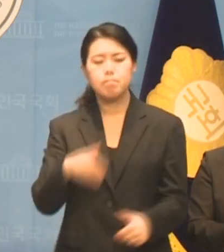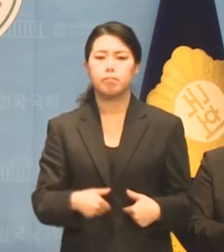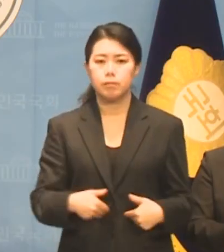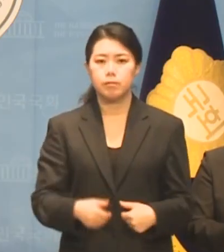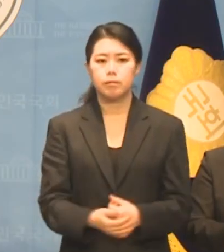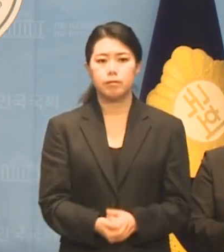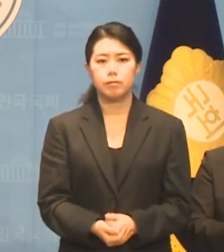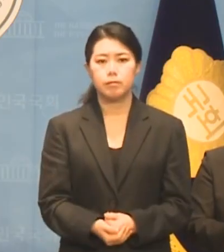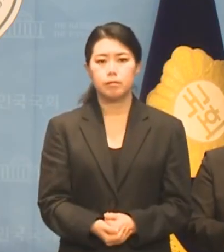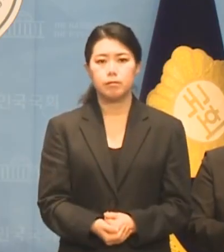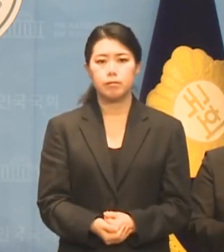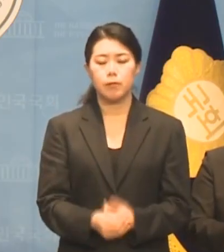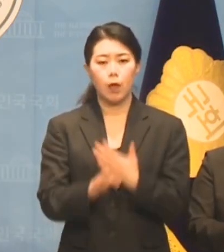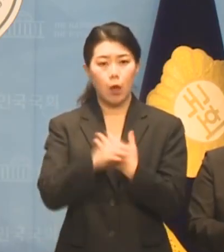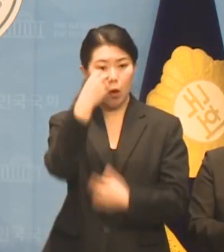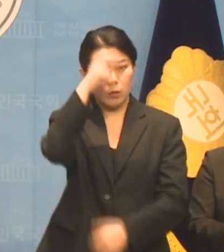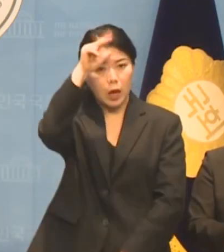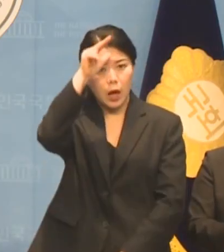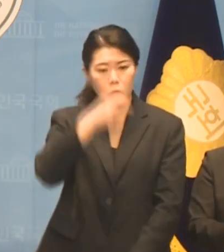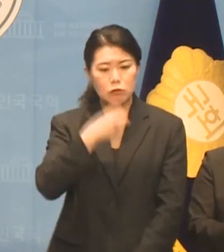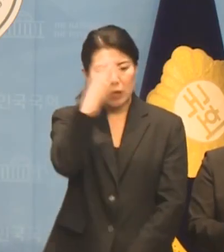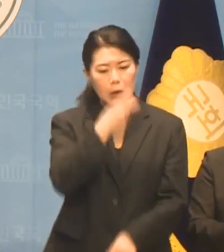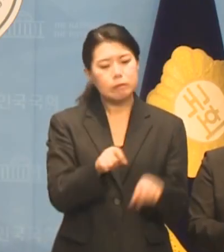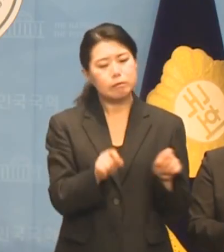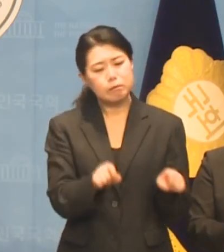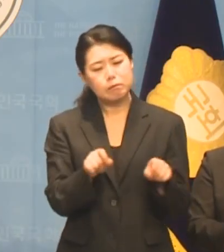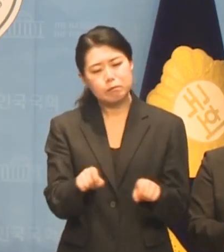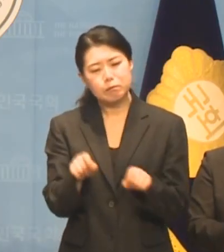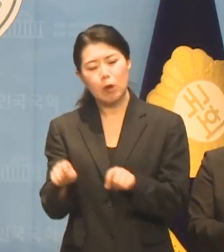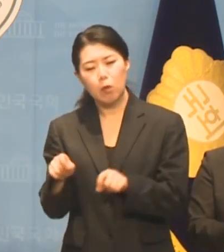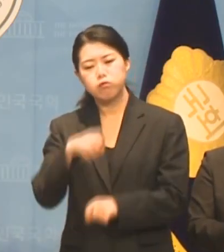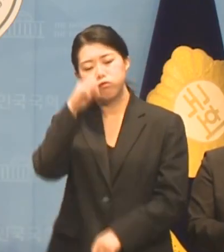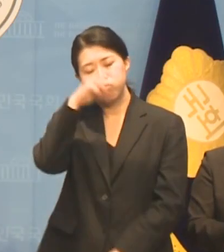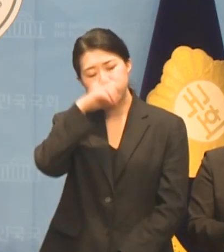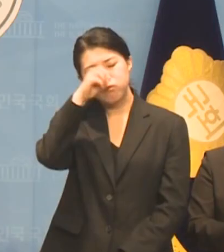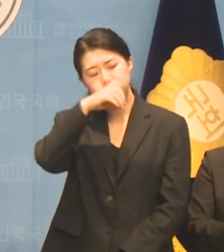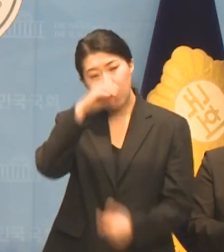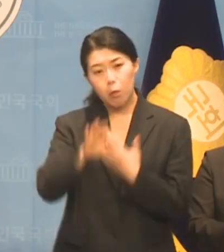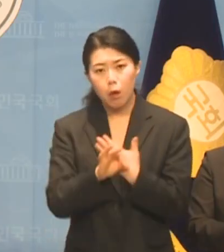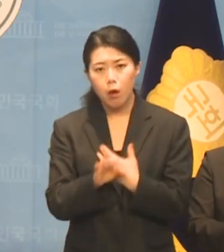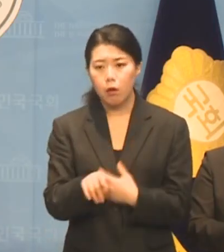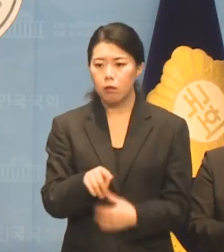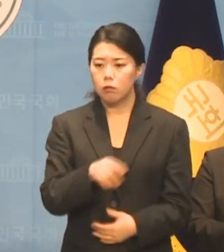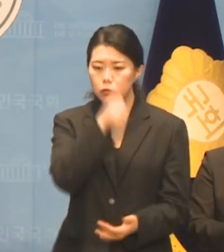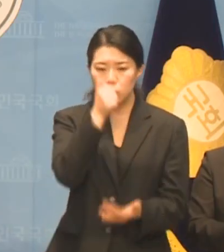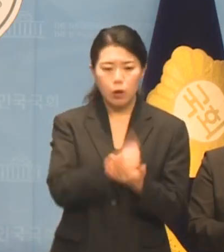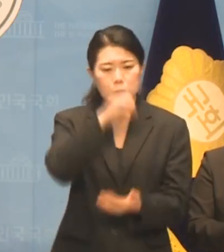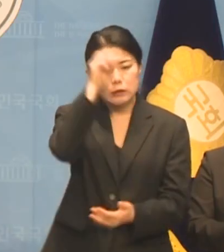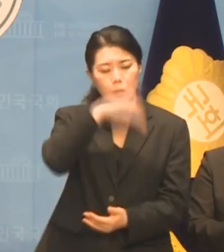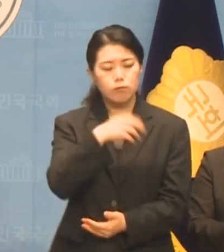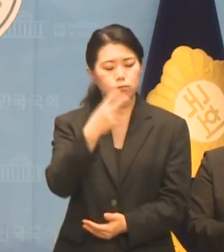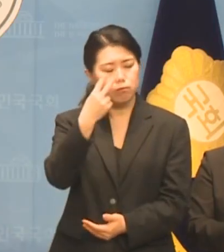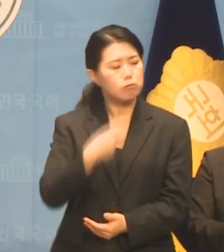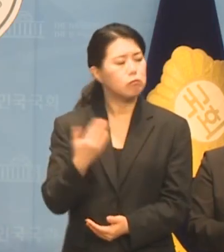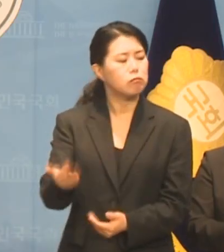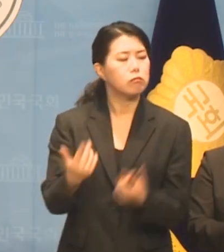합니다. 만약 검찰이 수사를 지연하거나 미온적으로 대응한다면 이는 범죄를 묵인하는